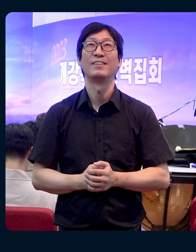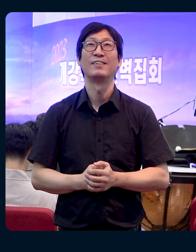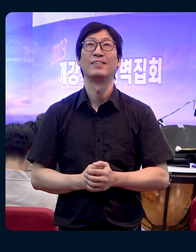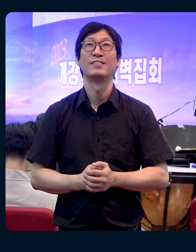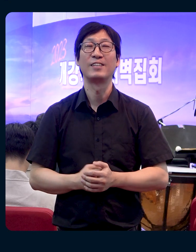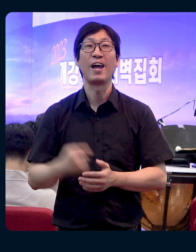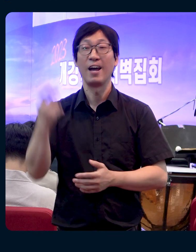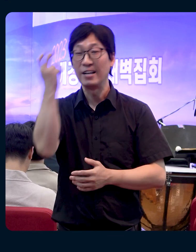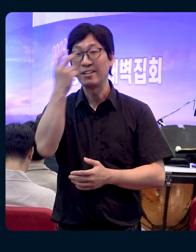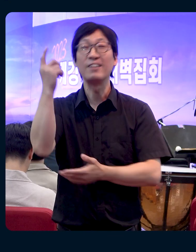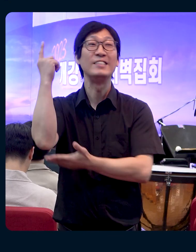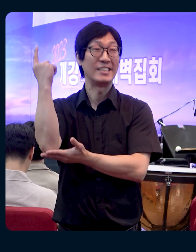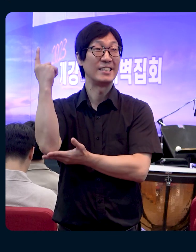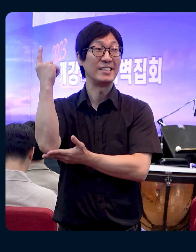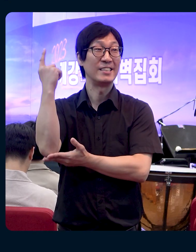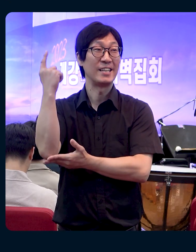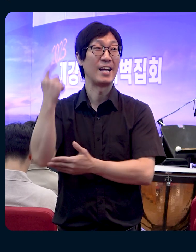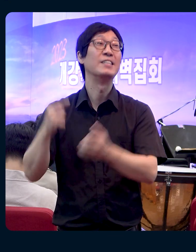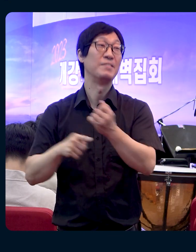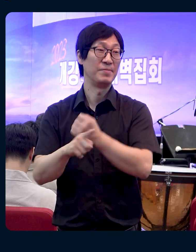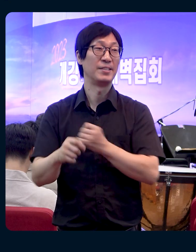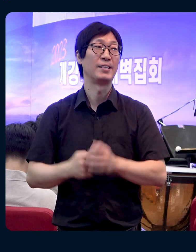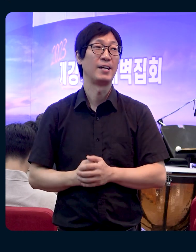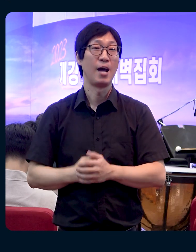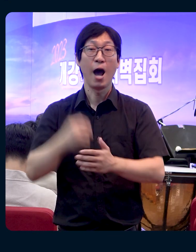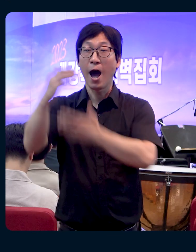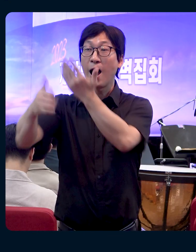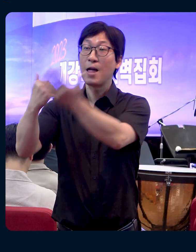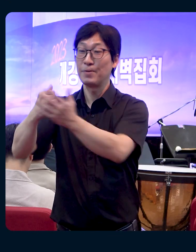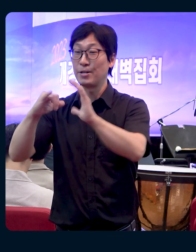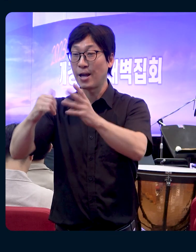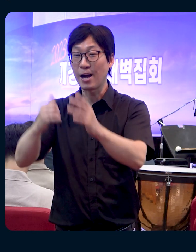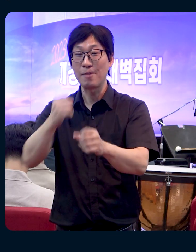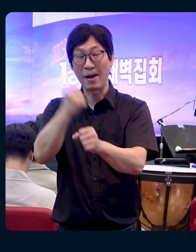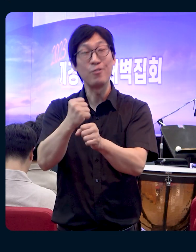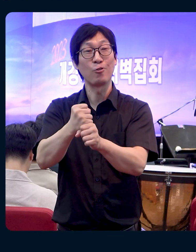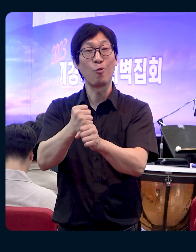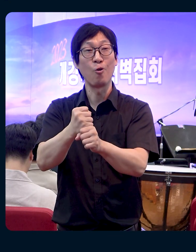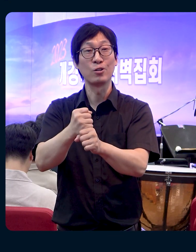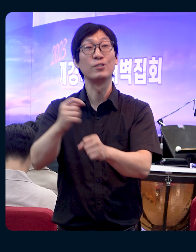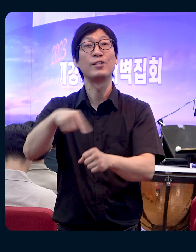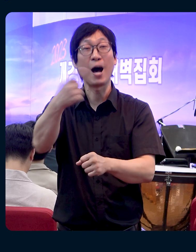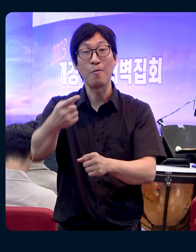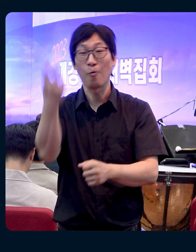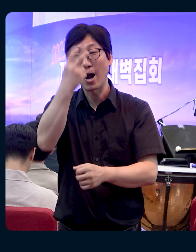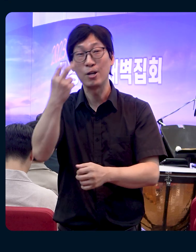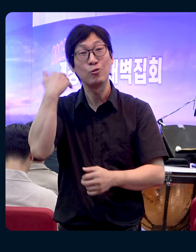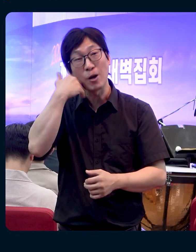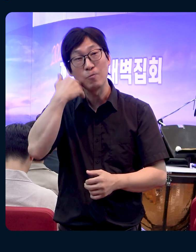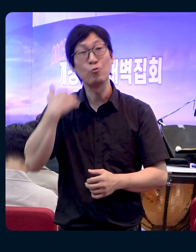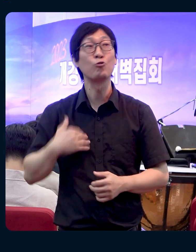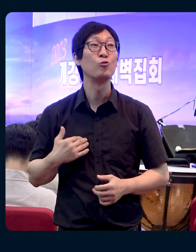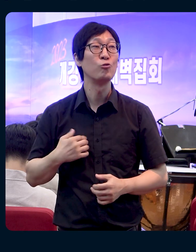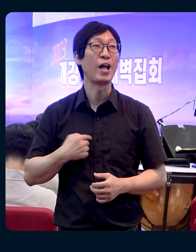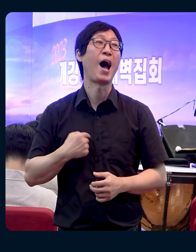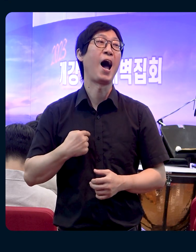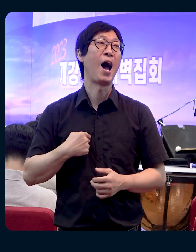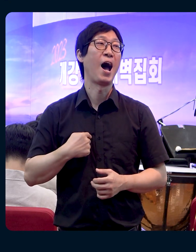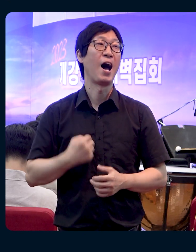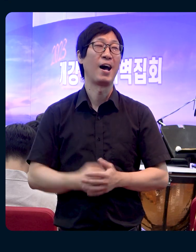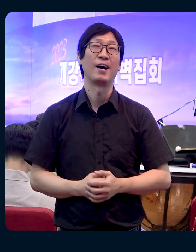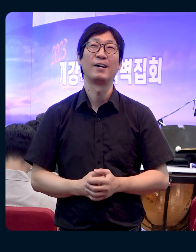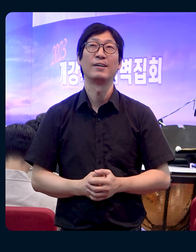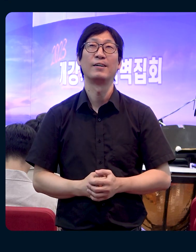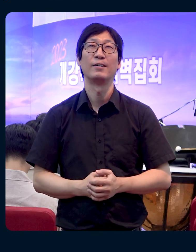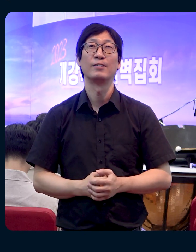그게 청지기적 의식이에요. 하나님이 세상을 만드시고 우리한테 관리하라고 맡기셨잖아요. 그래서 하고 있는